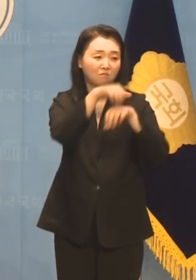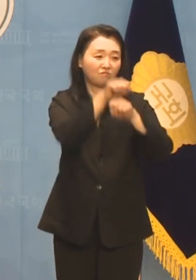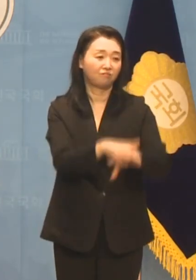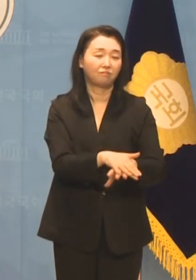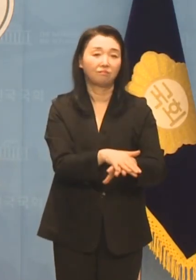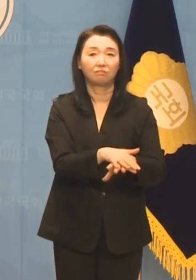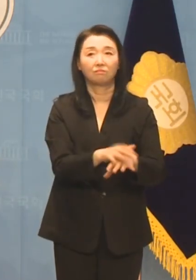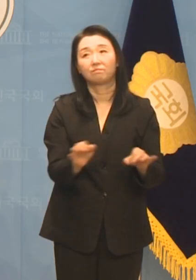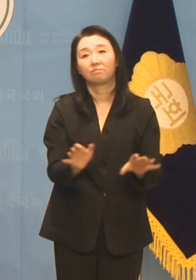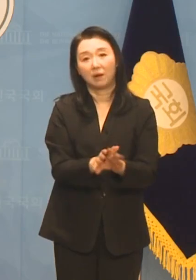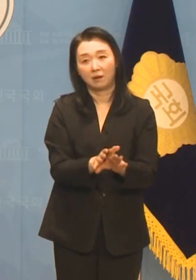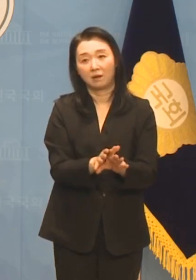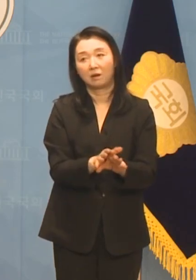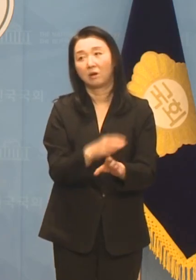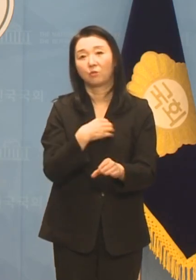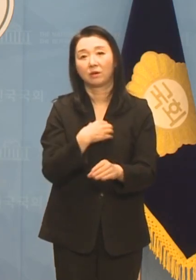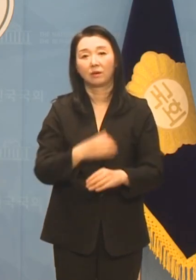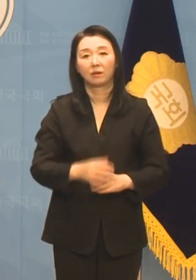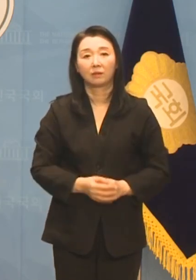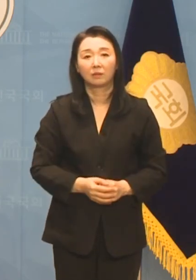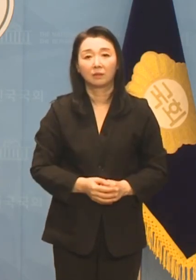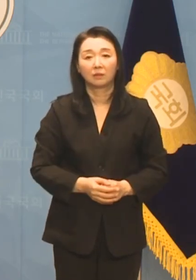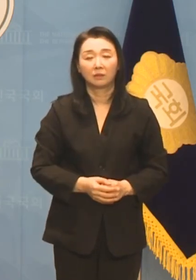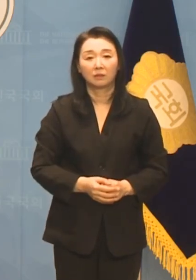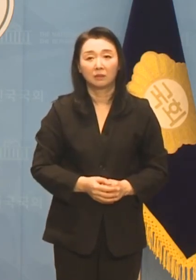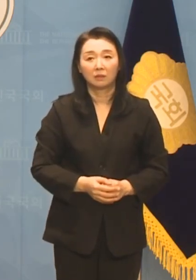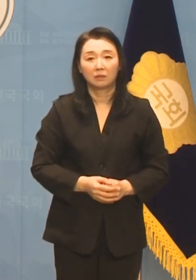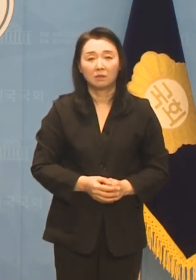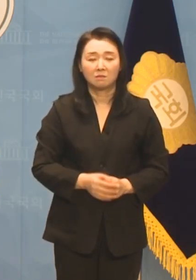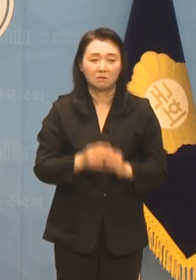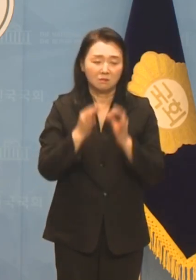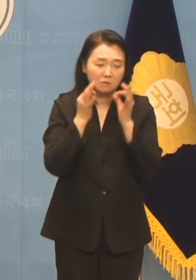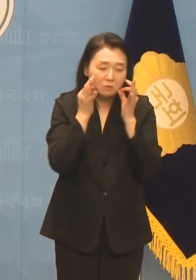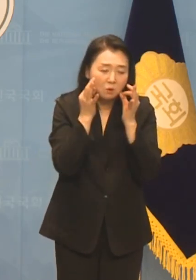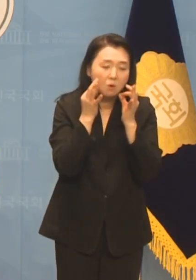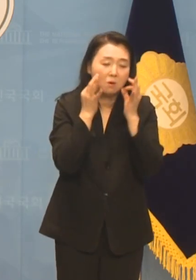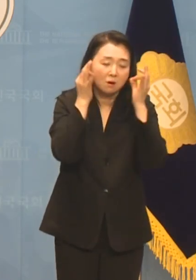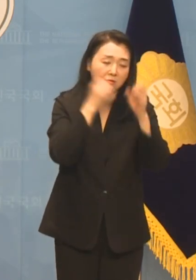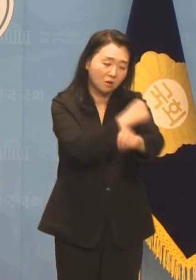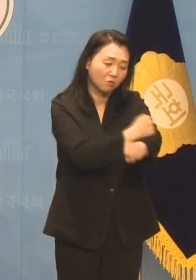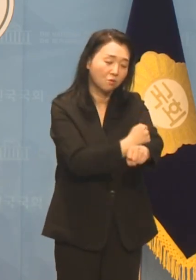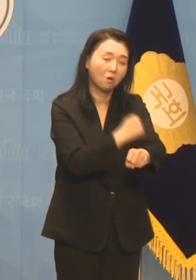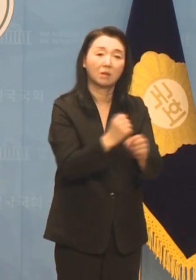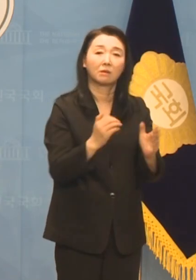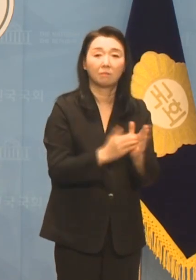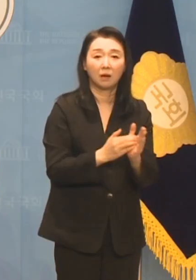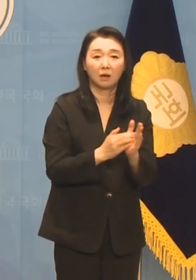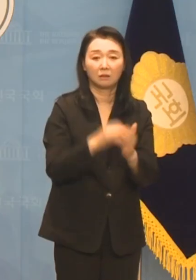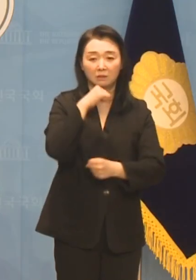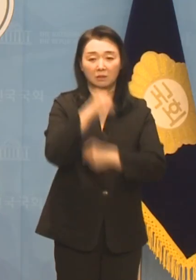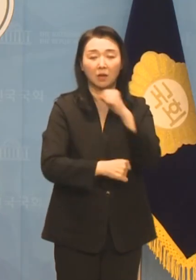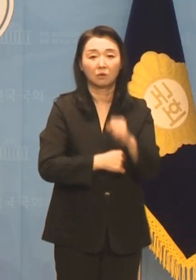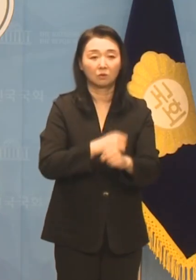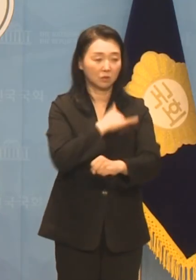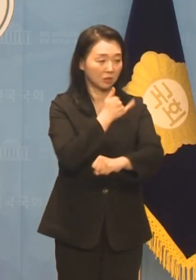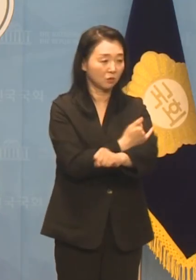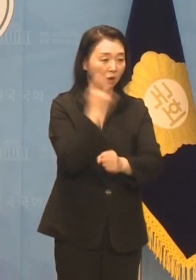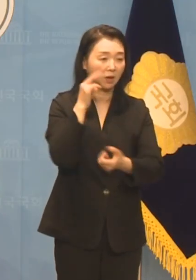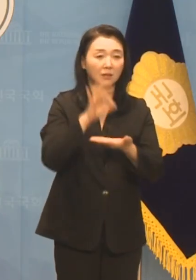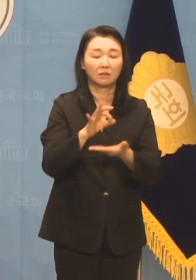맞이했습니다. 피땀으로 만들고 지켜온 자유와 인권의 가치가 위협받고 있습니다.